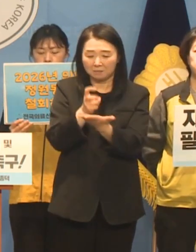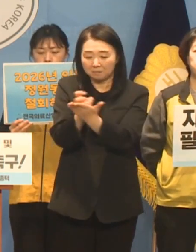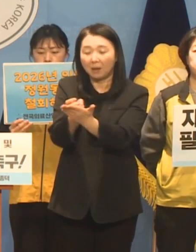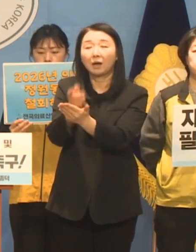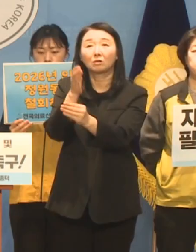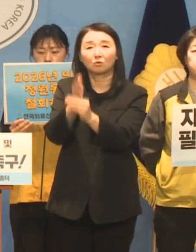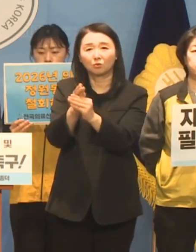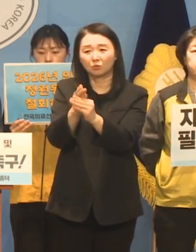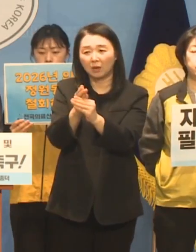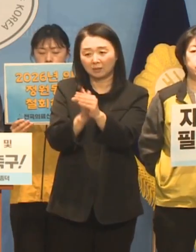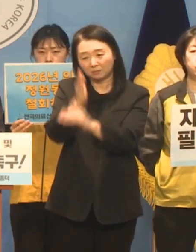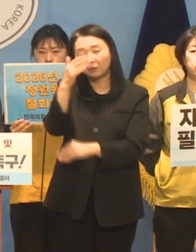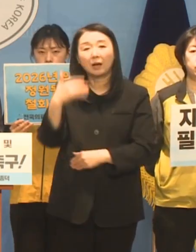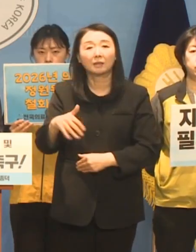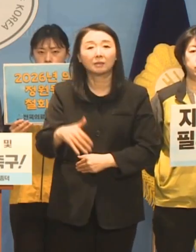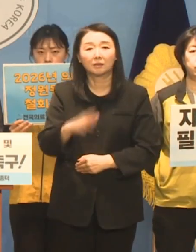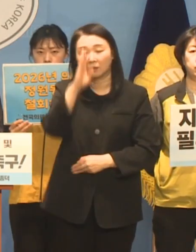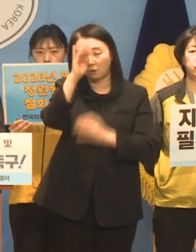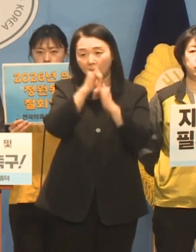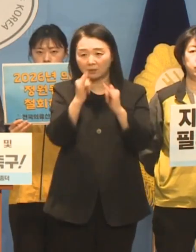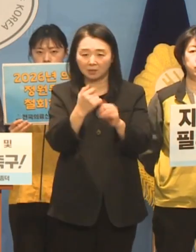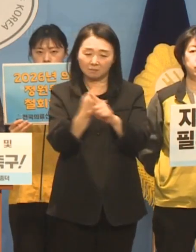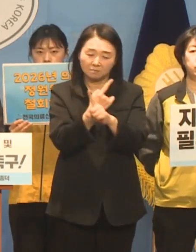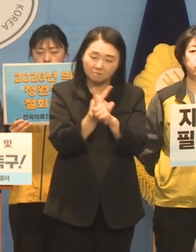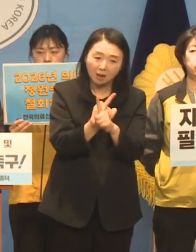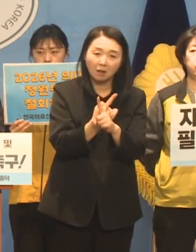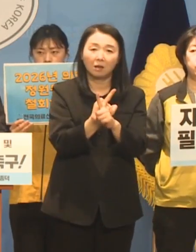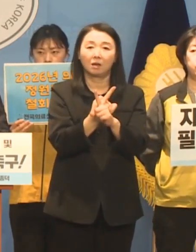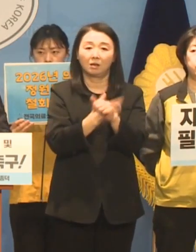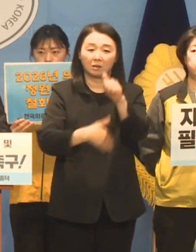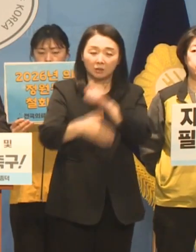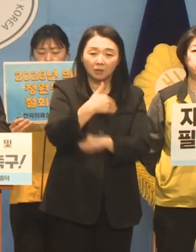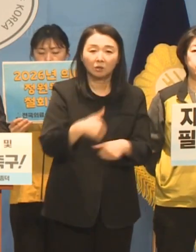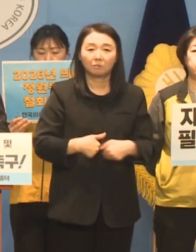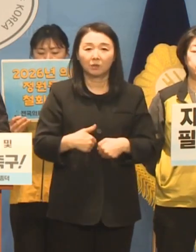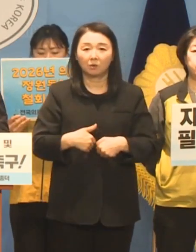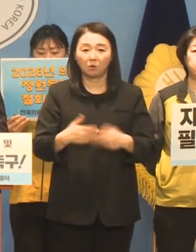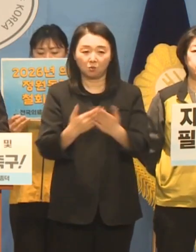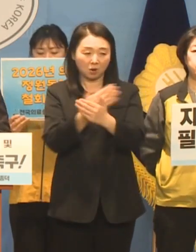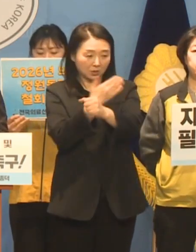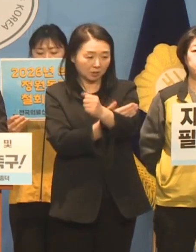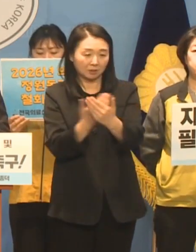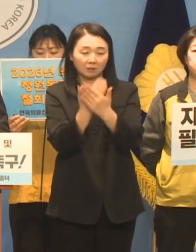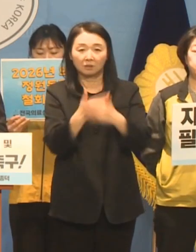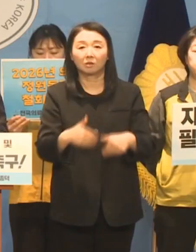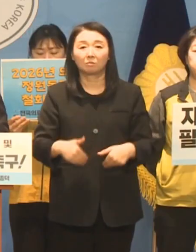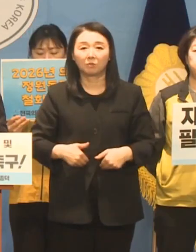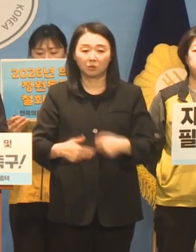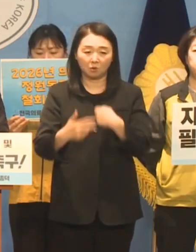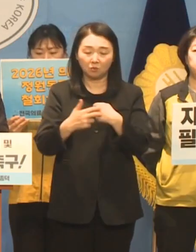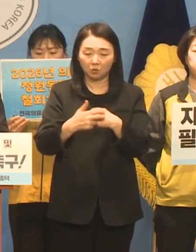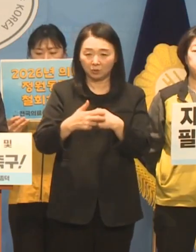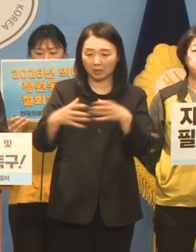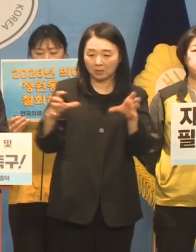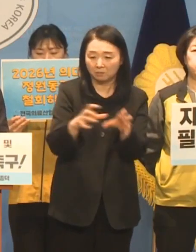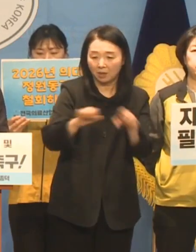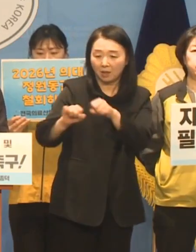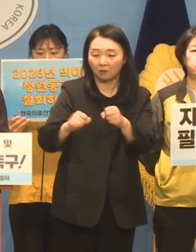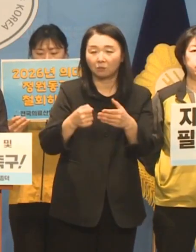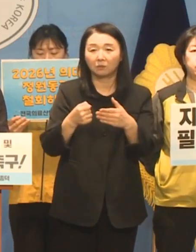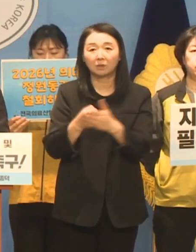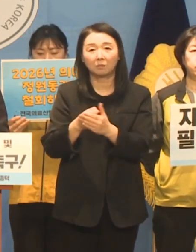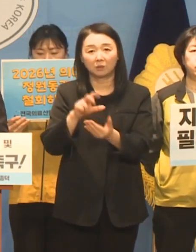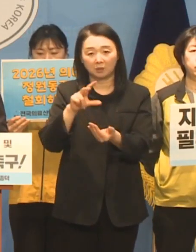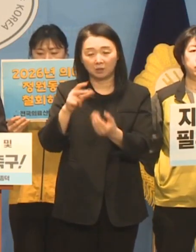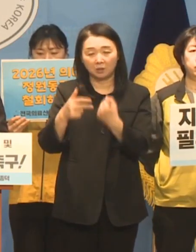있습니다. 그리고 환자의 투병 환경 개선과 권익 정진, 이렇게 의료대란, 의료인의 집단 행동으로 이 의료대란이